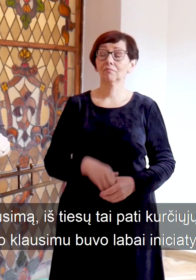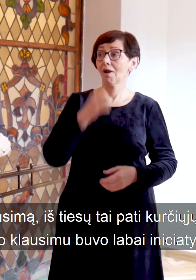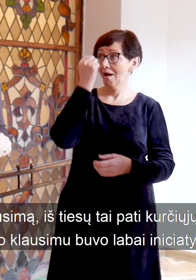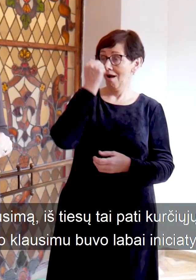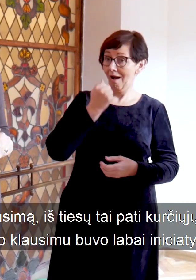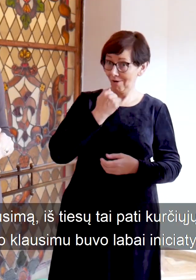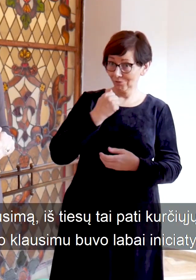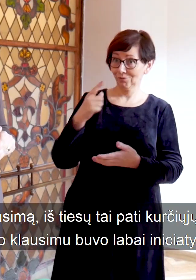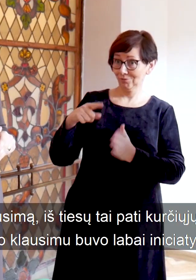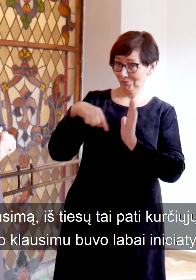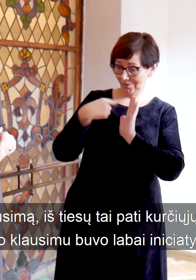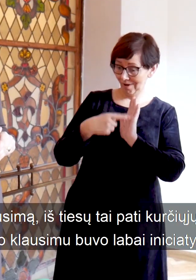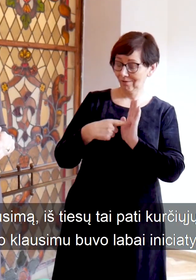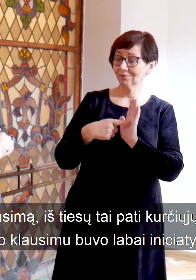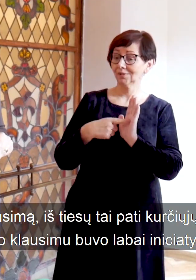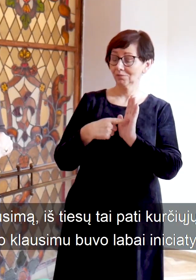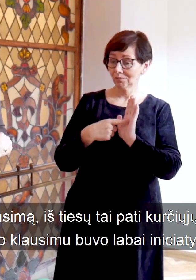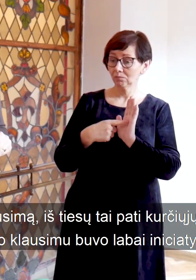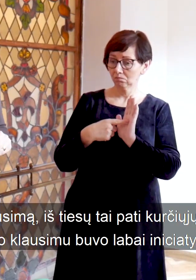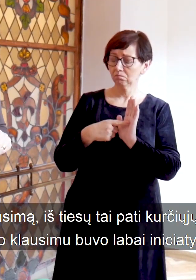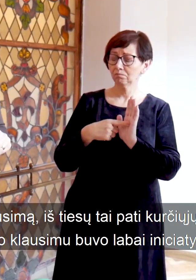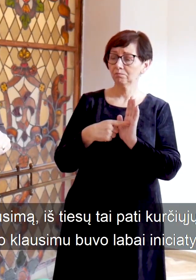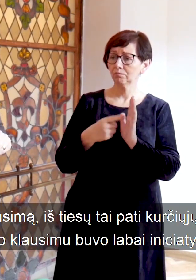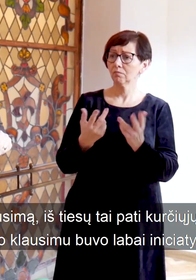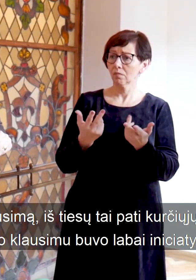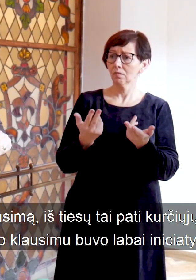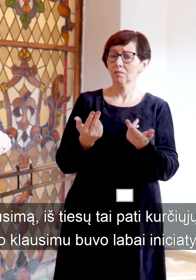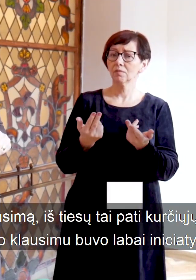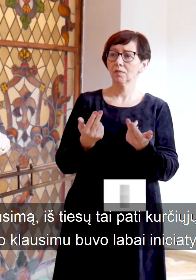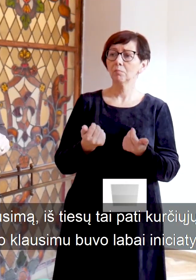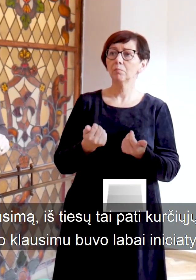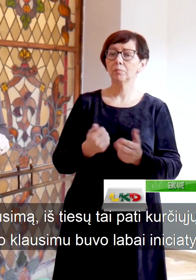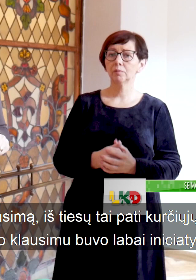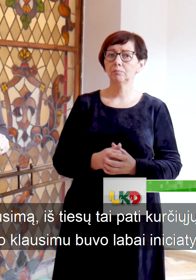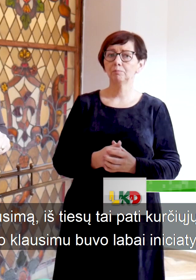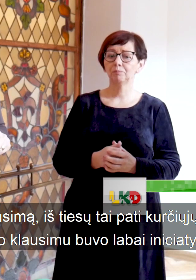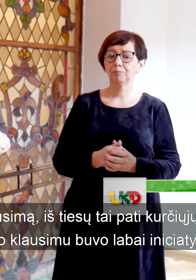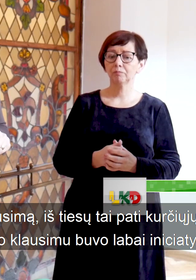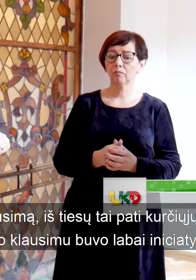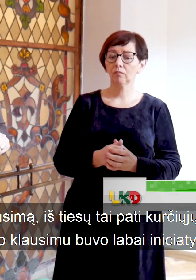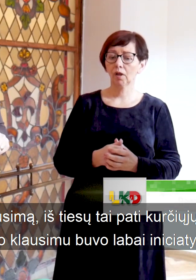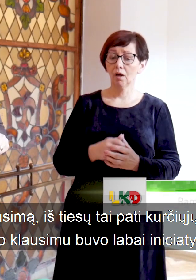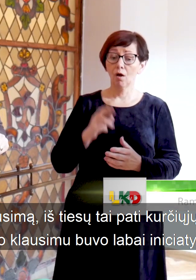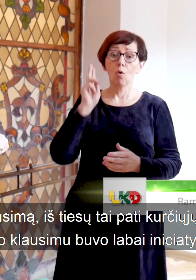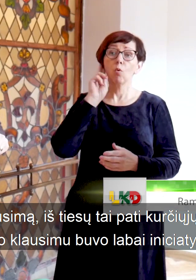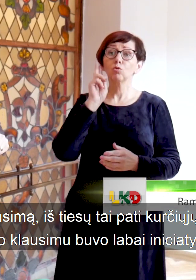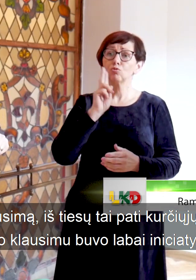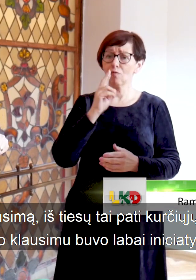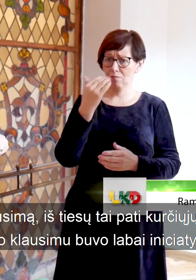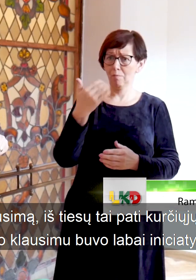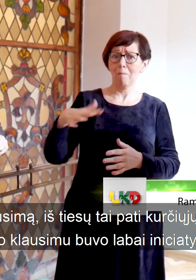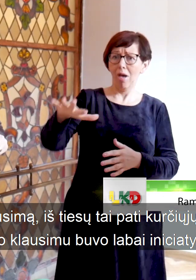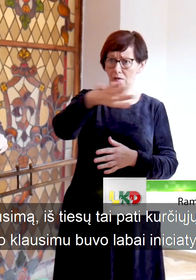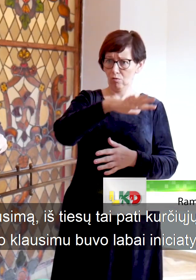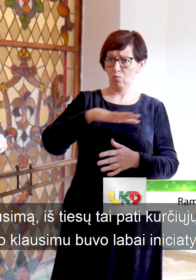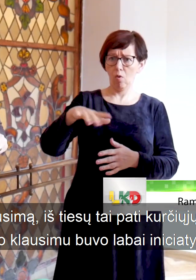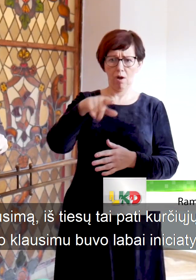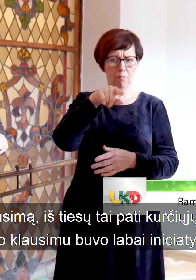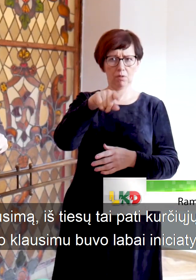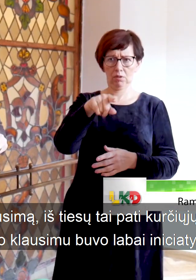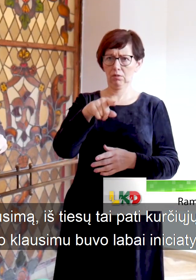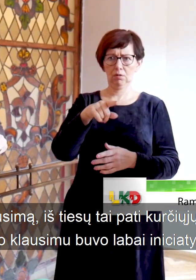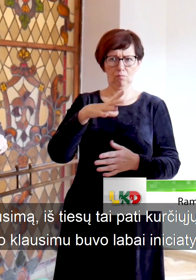Ačiū labai už klausimą. Iš tiesų, tai pati kurčiųjų bendruomenė šiuo klausimu buvo